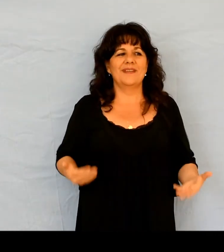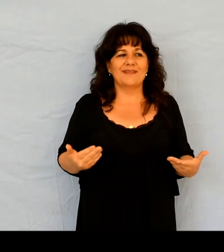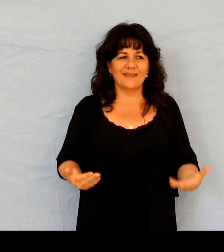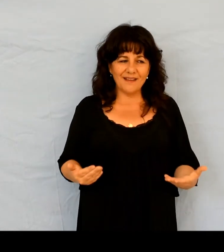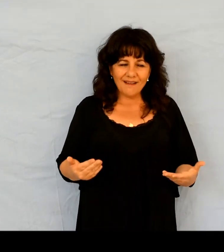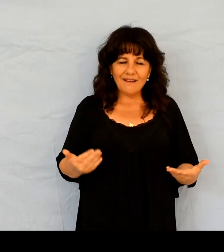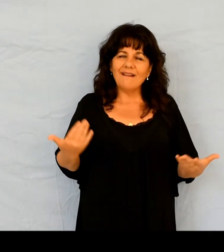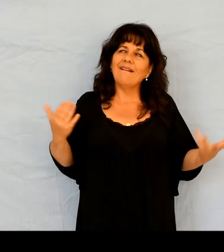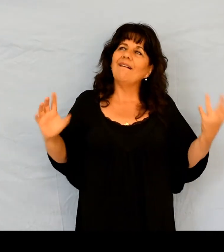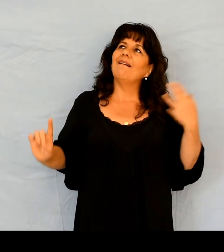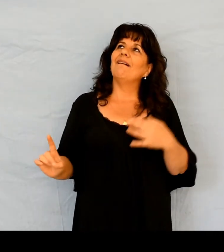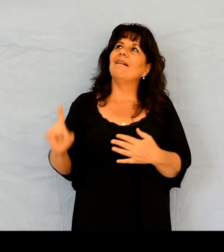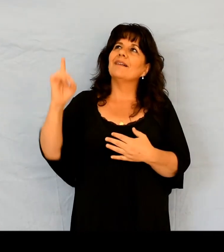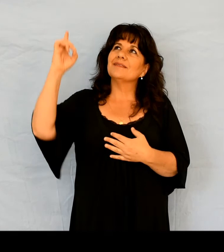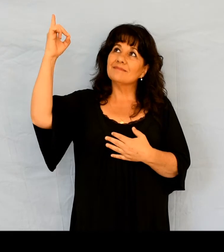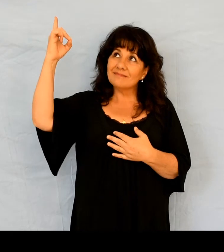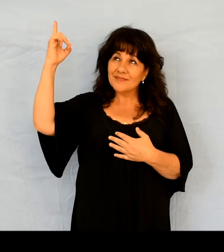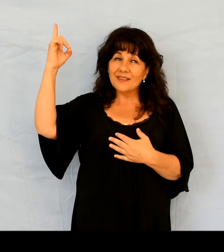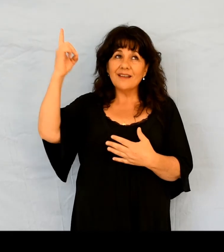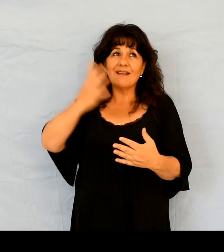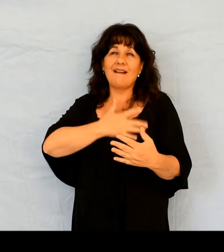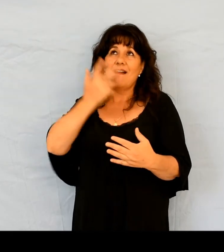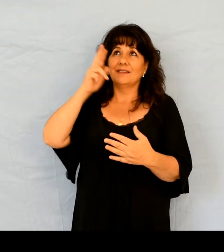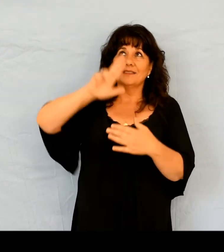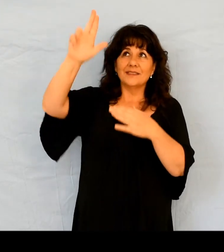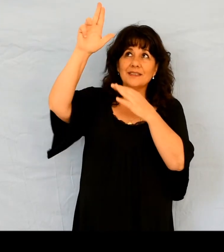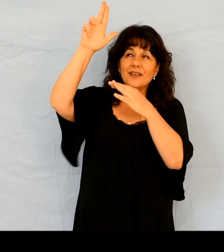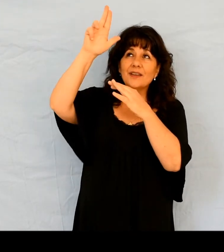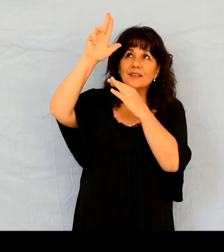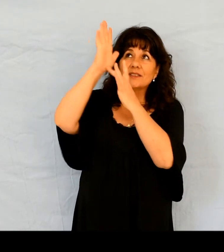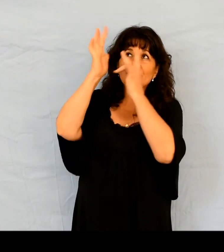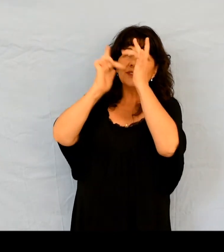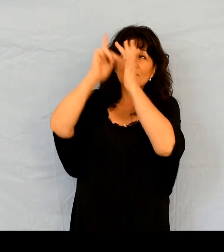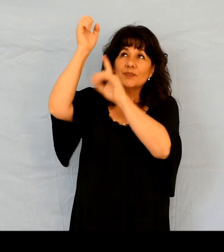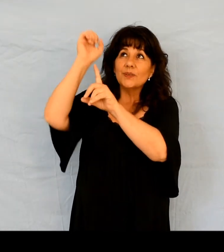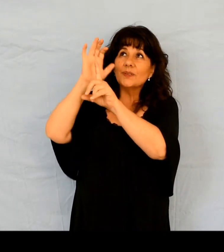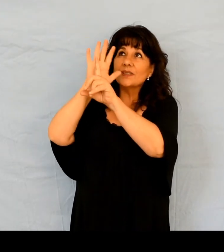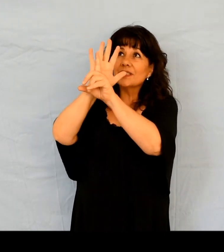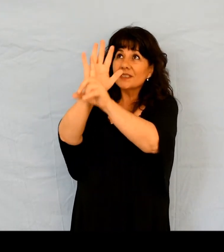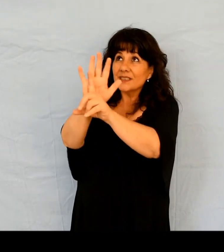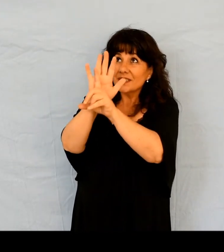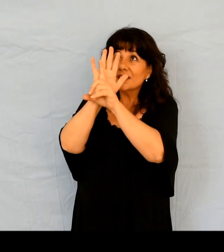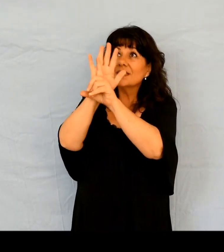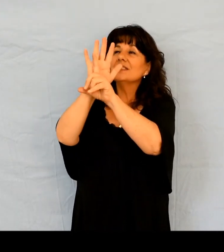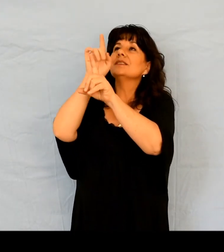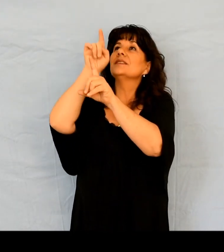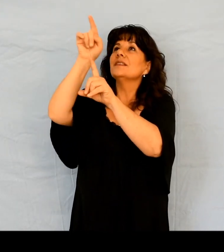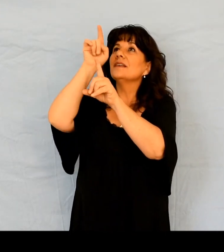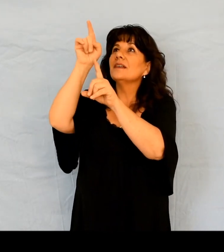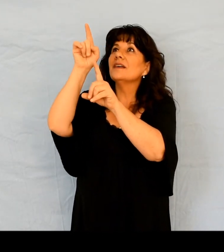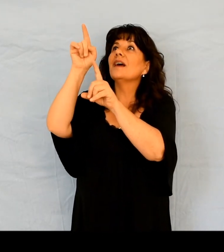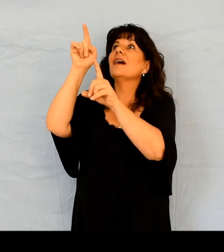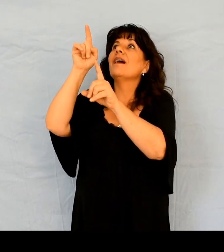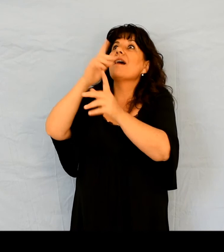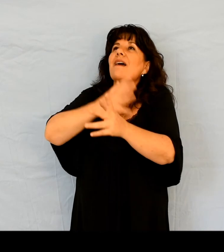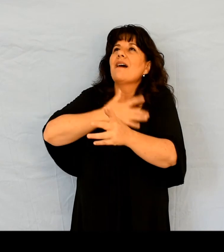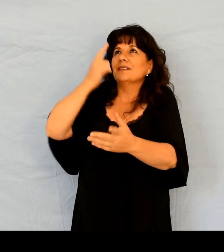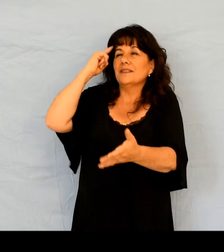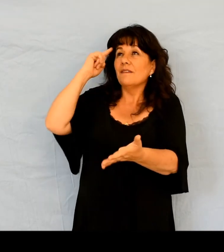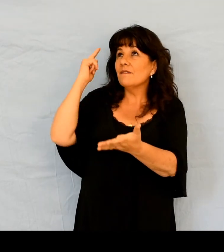Dieu par notre Seigneur Jésus-Christ, lui qui nous a donné, par la foi,